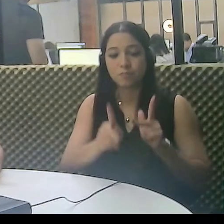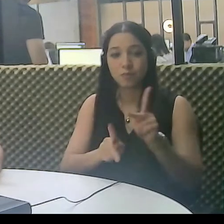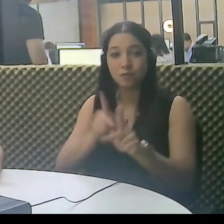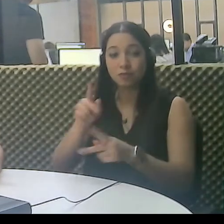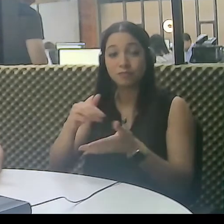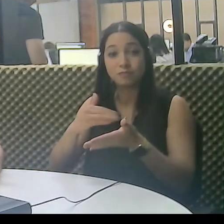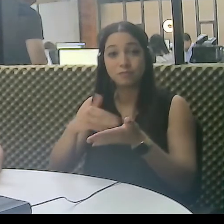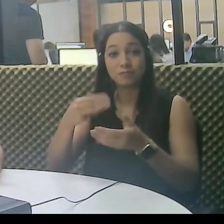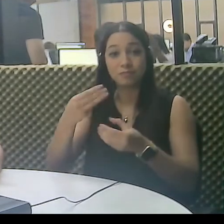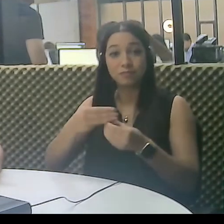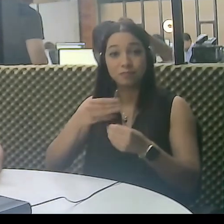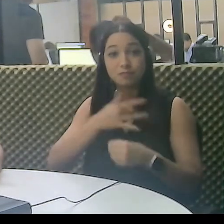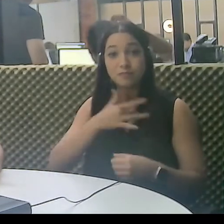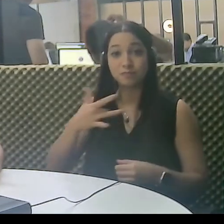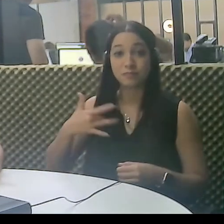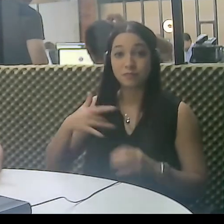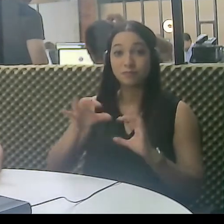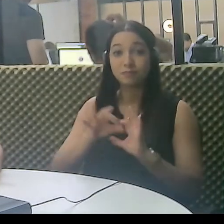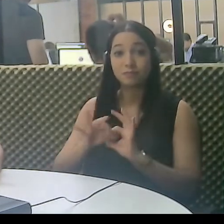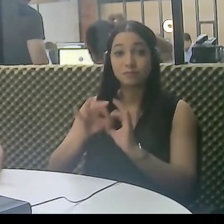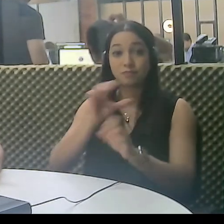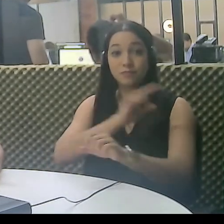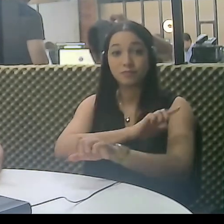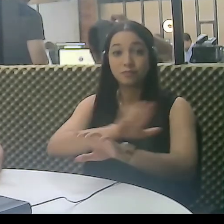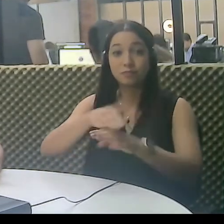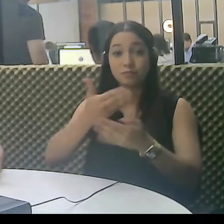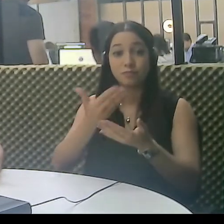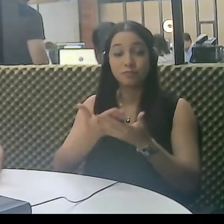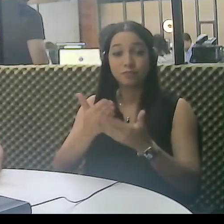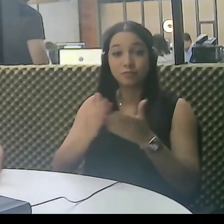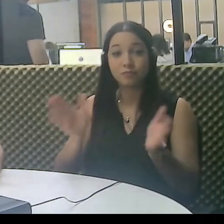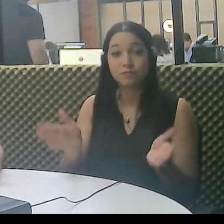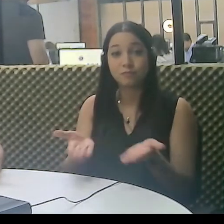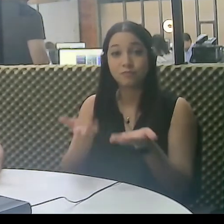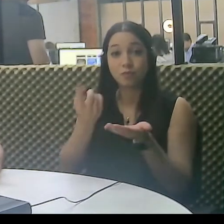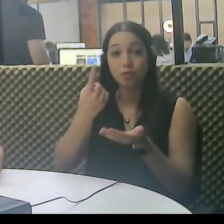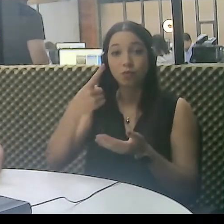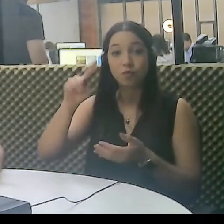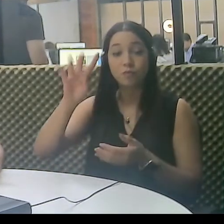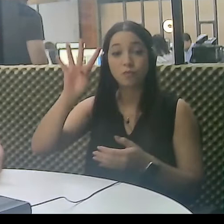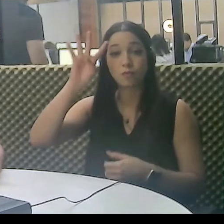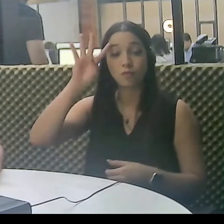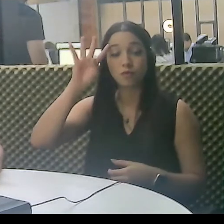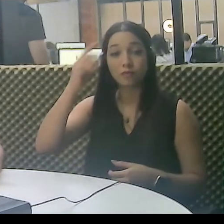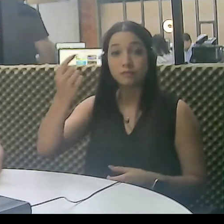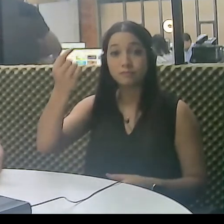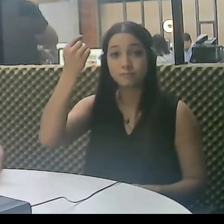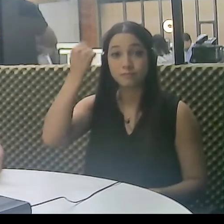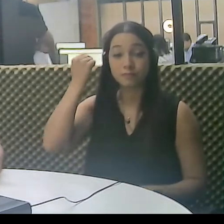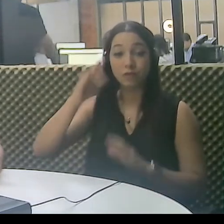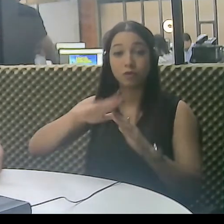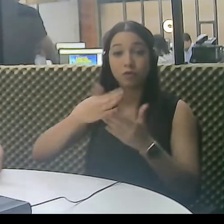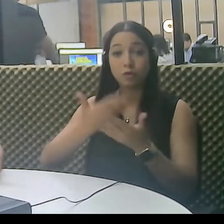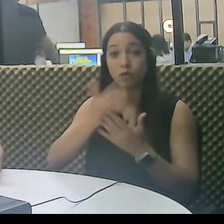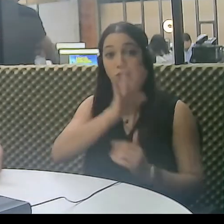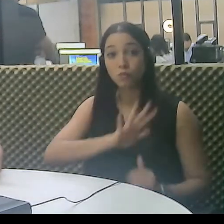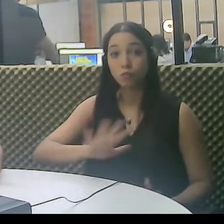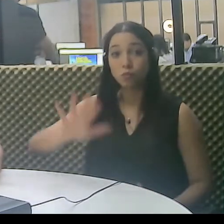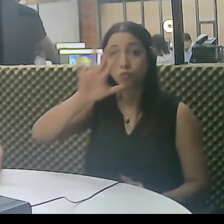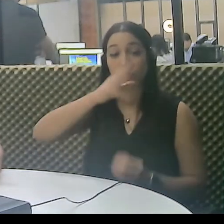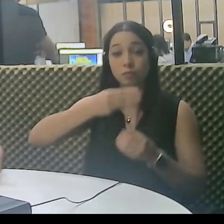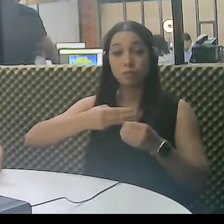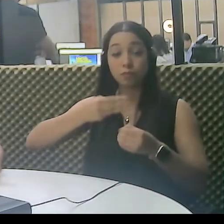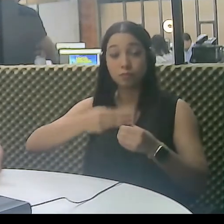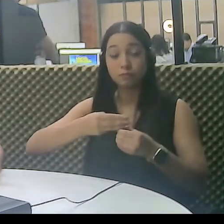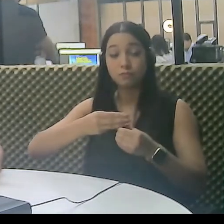de Saúde, em parceria com a Secretaria Municipal de Educação, promoveu nesta última quarta-feira, em todas as escolas da rede municipal de